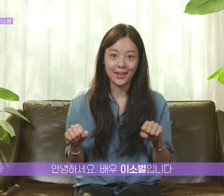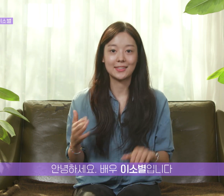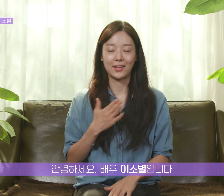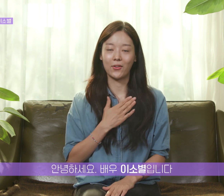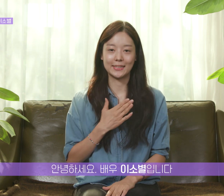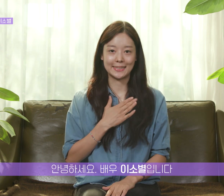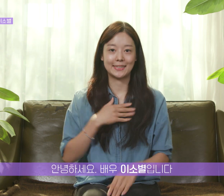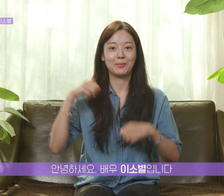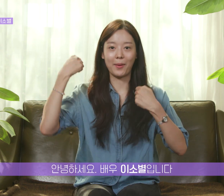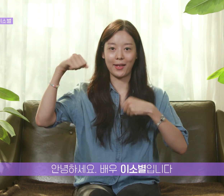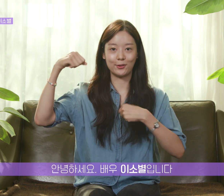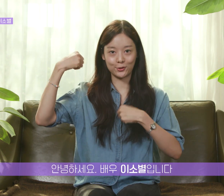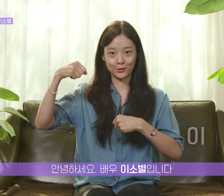안녕하세요. 저는 배우